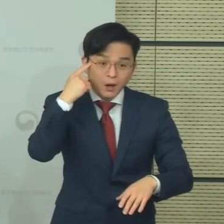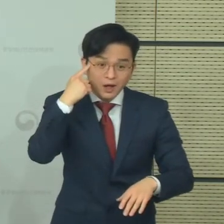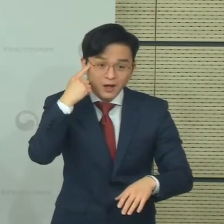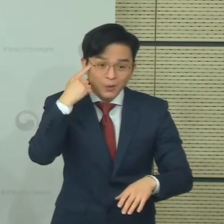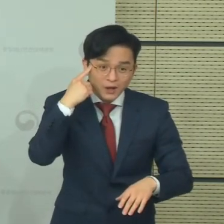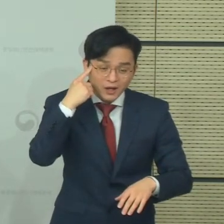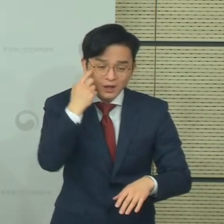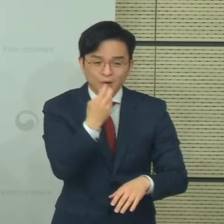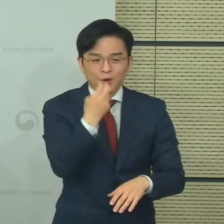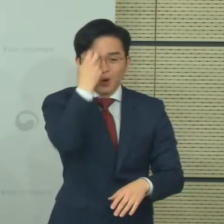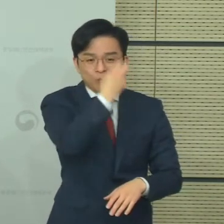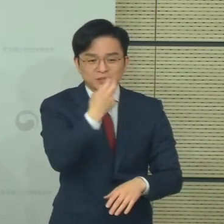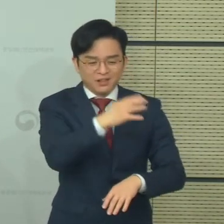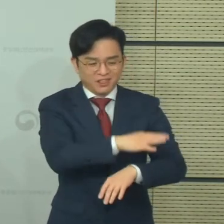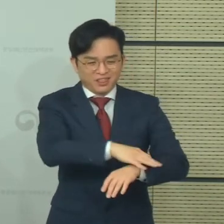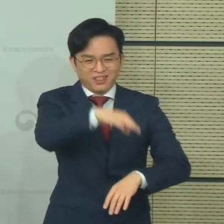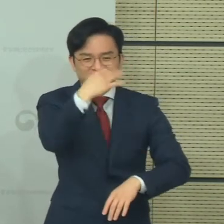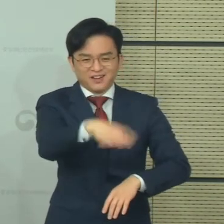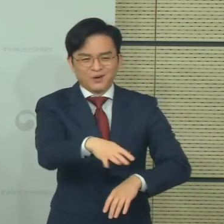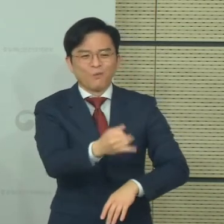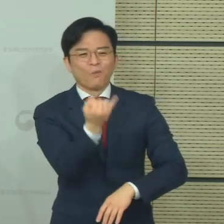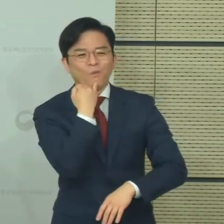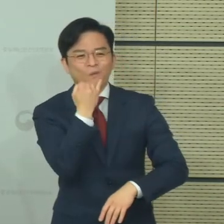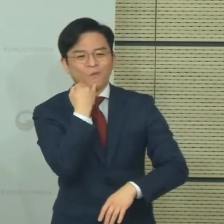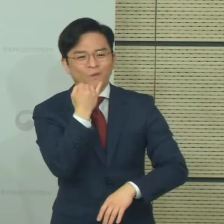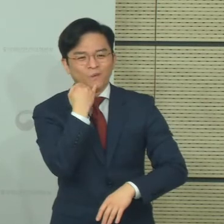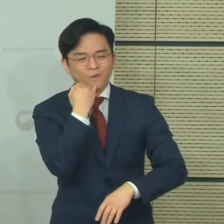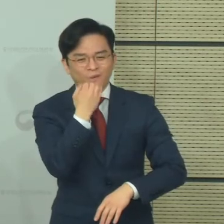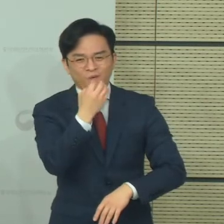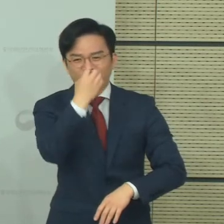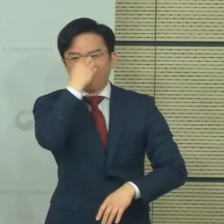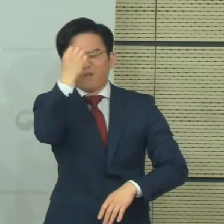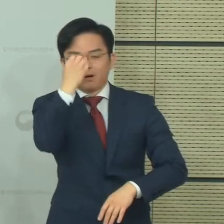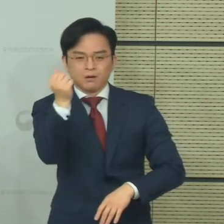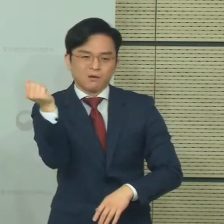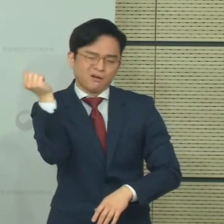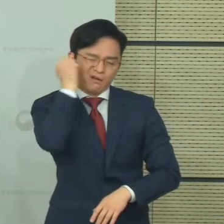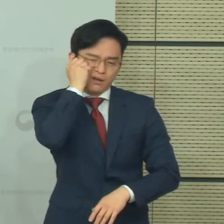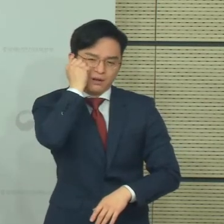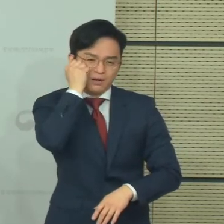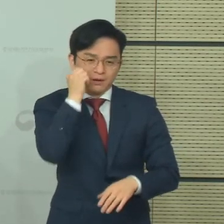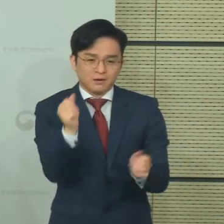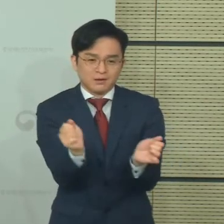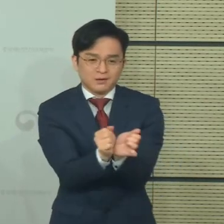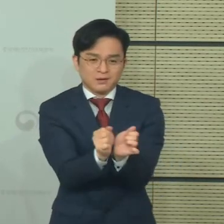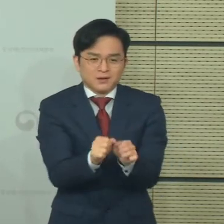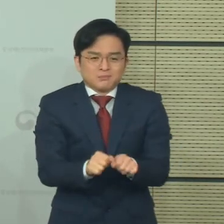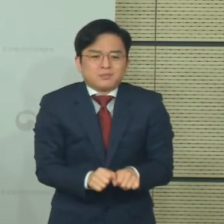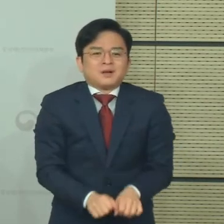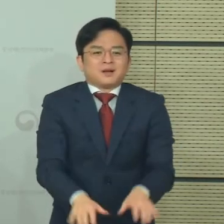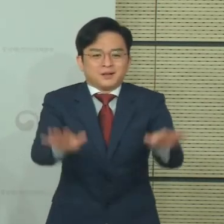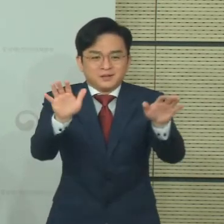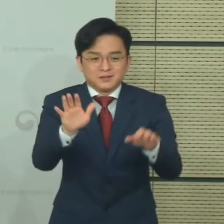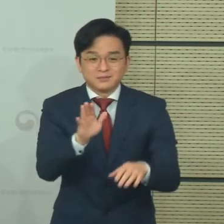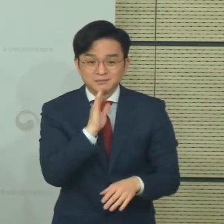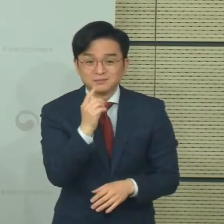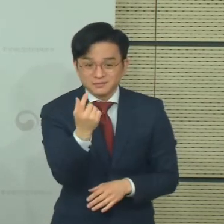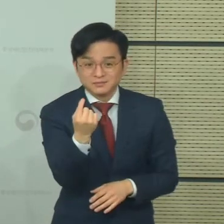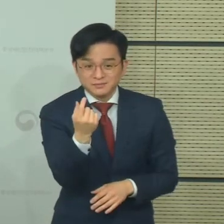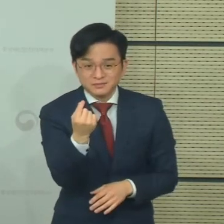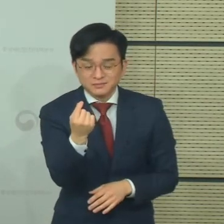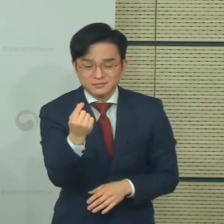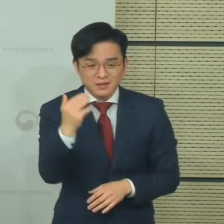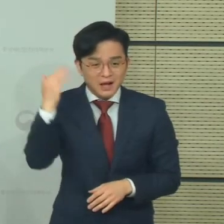상황이고 따라서 우리나라도 외국의 어떤 사항들이 계속해서 안정화되지 않으면 우리나라의 어떤 사항들도